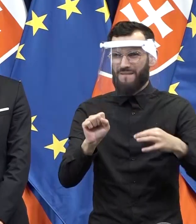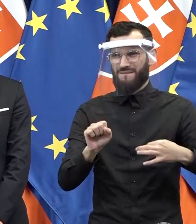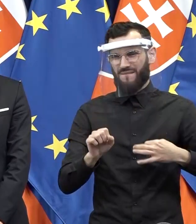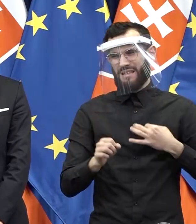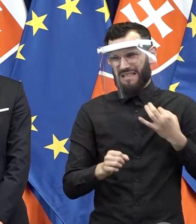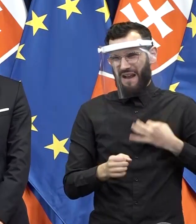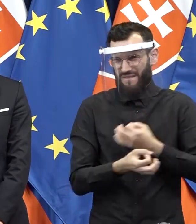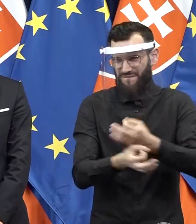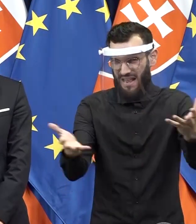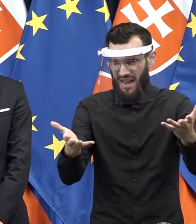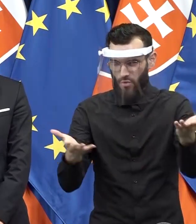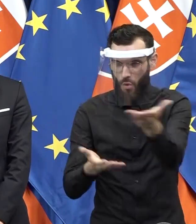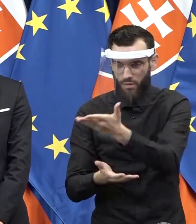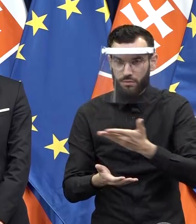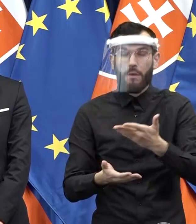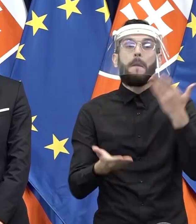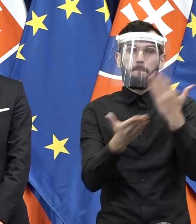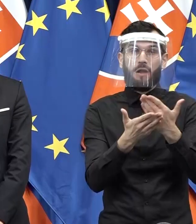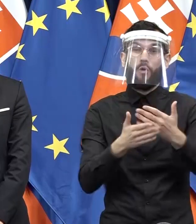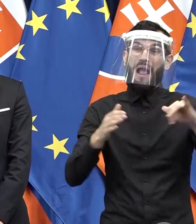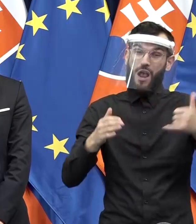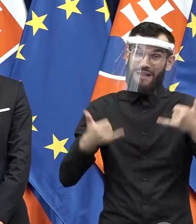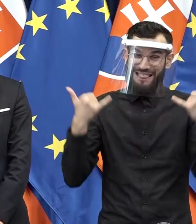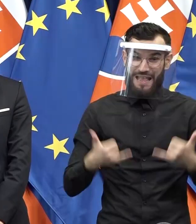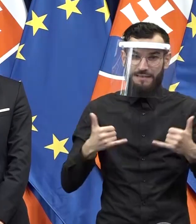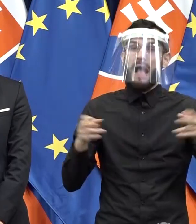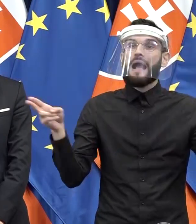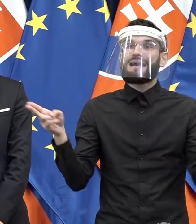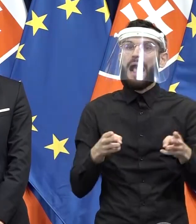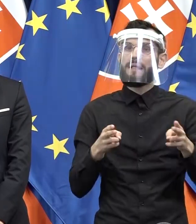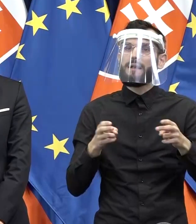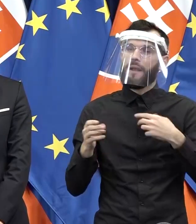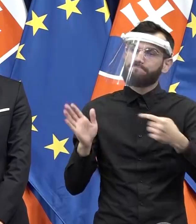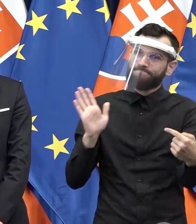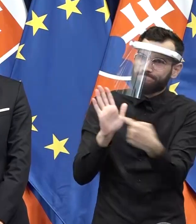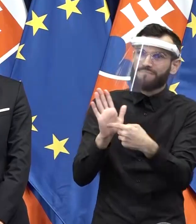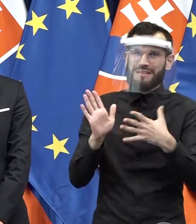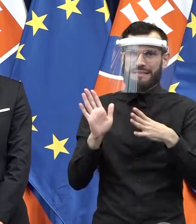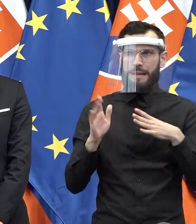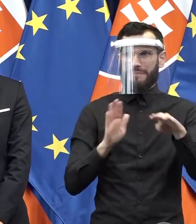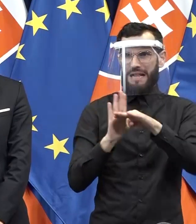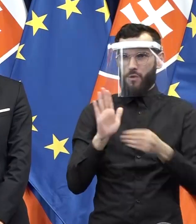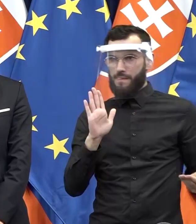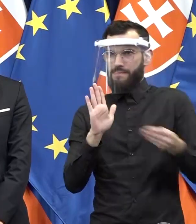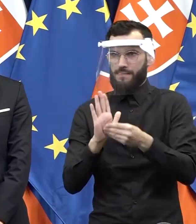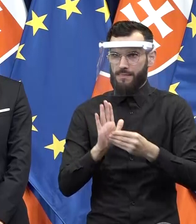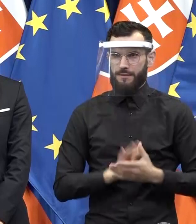tak predložíme ešte dnes kráčenom legislatívnom konaní zmenu príslušného zákona.